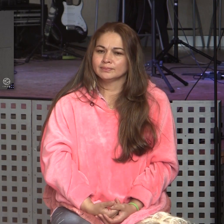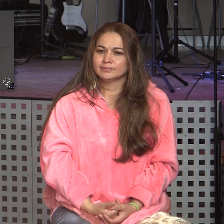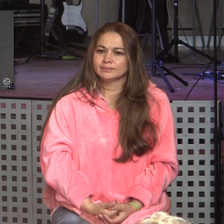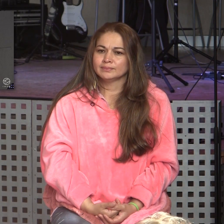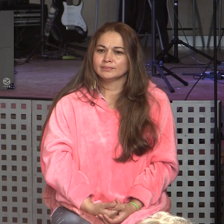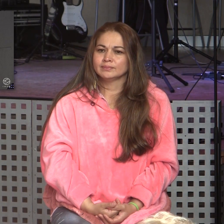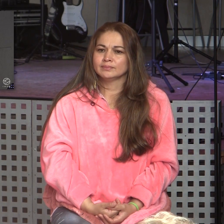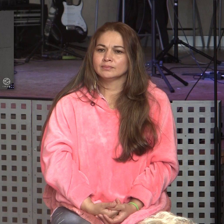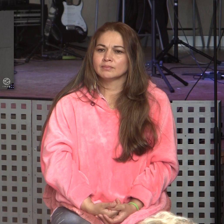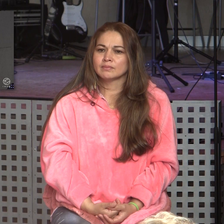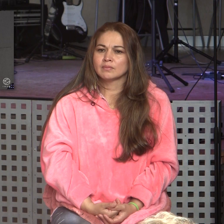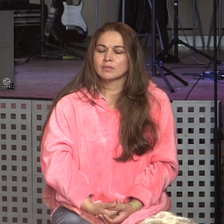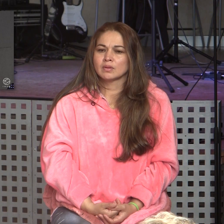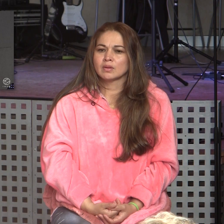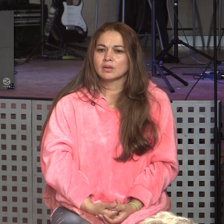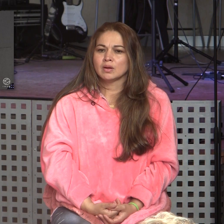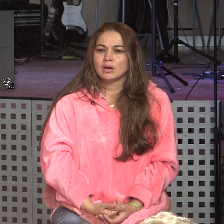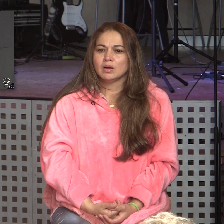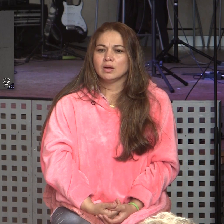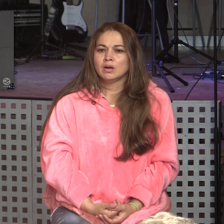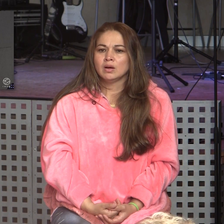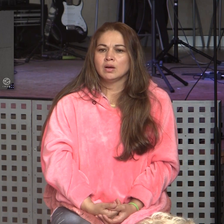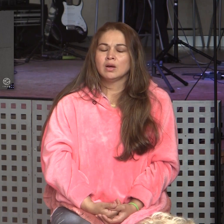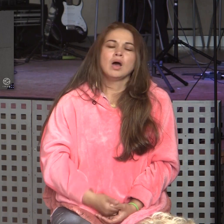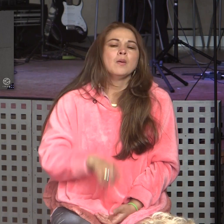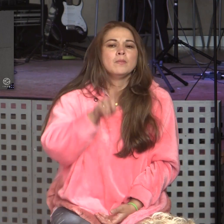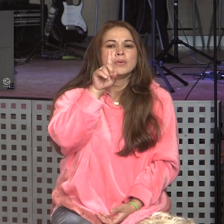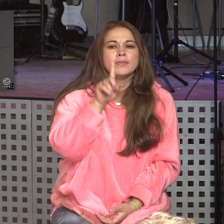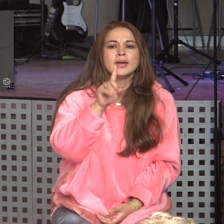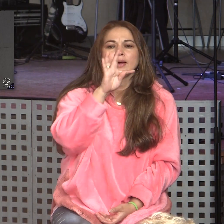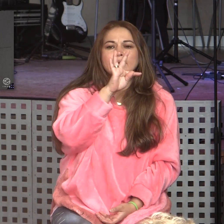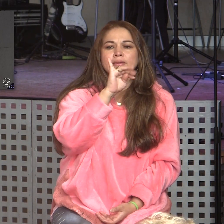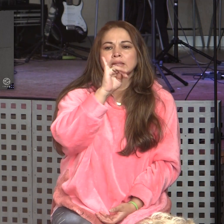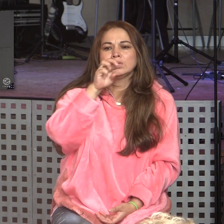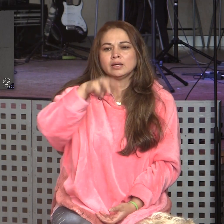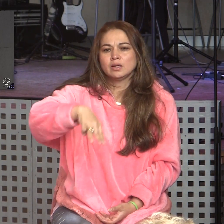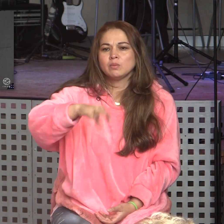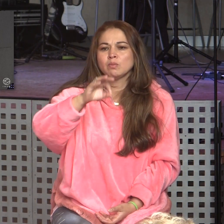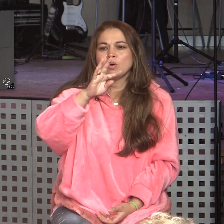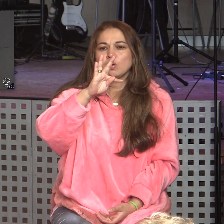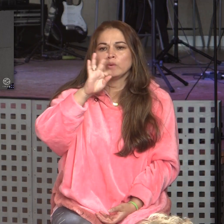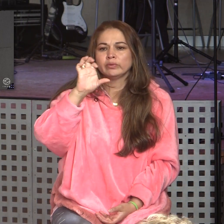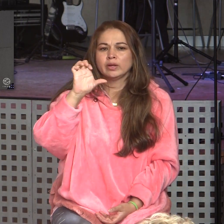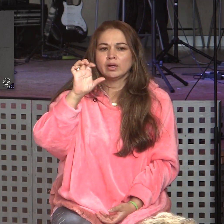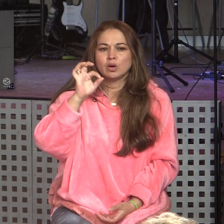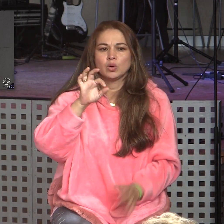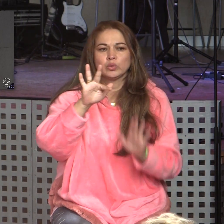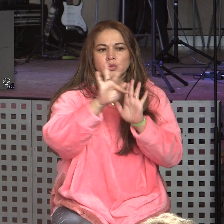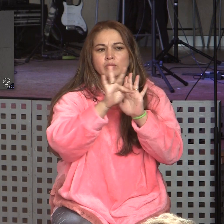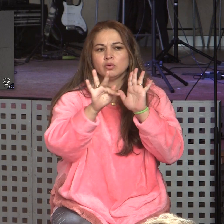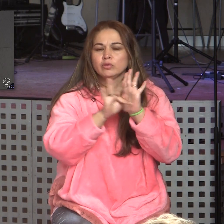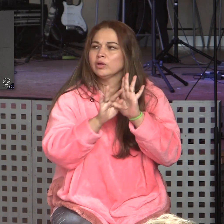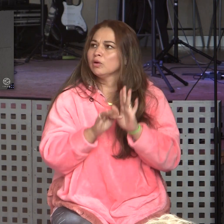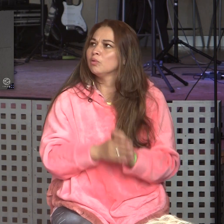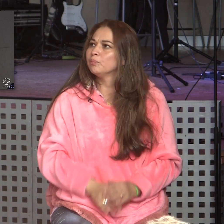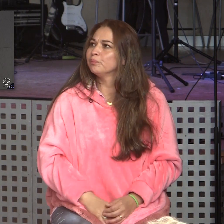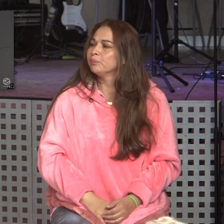1 Timoteo 6:16. El único que tiene inmortalidad, que habita en